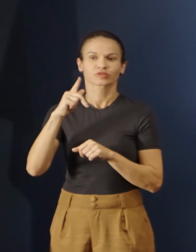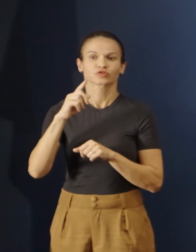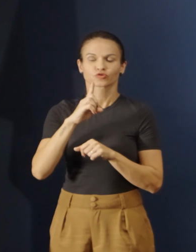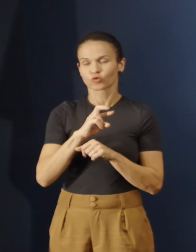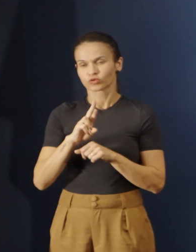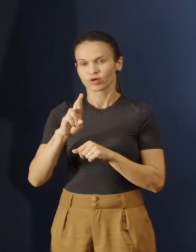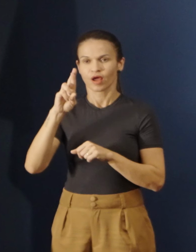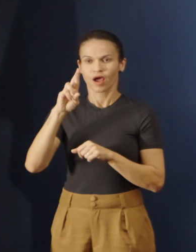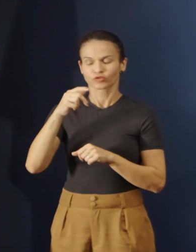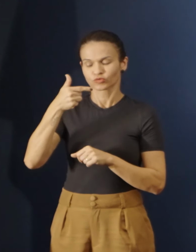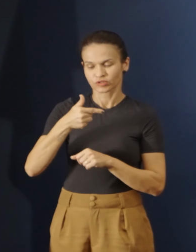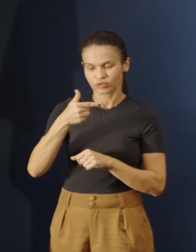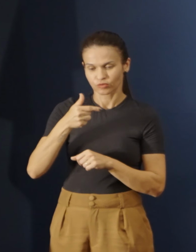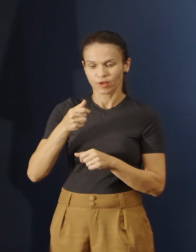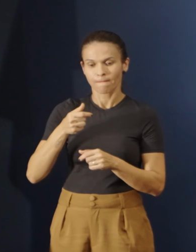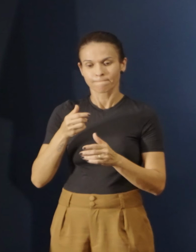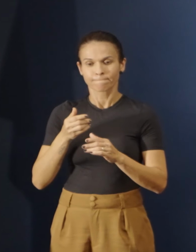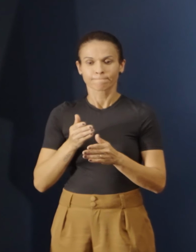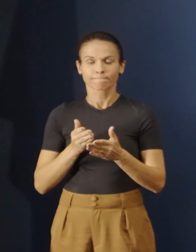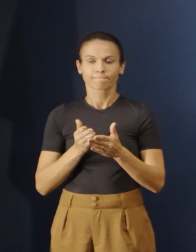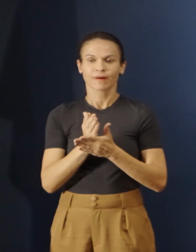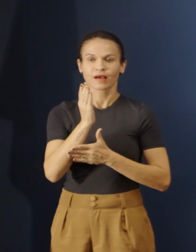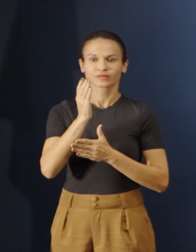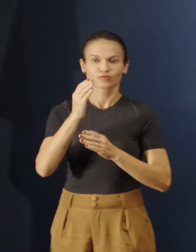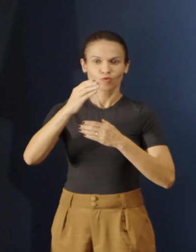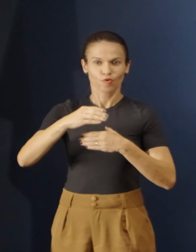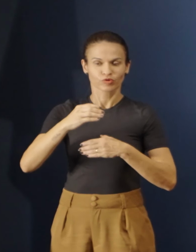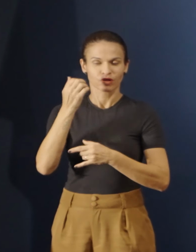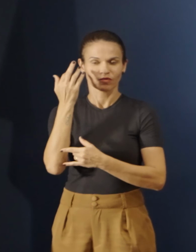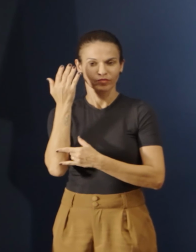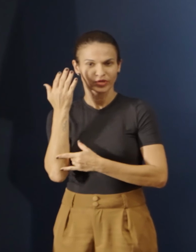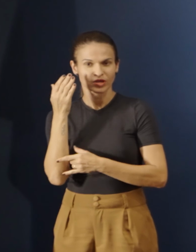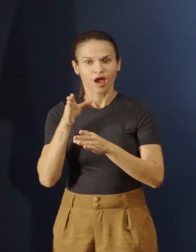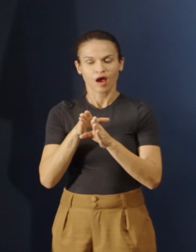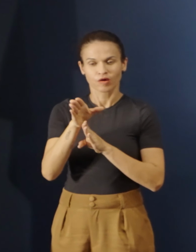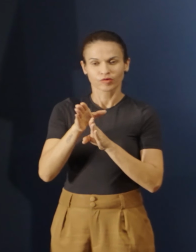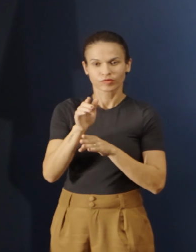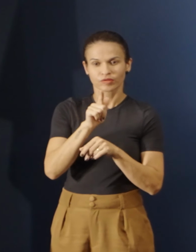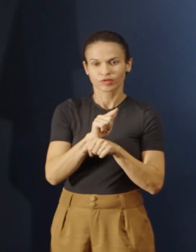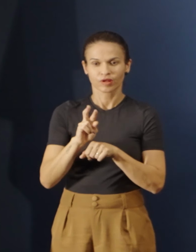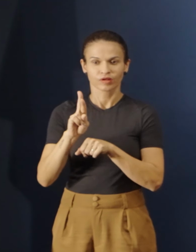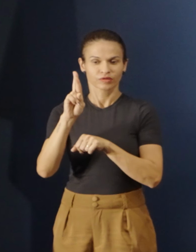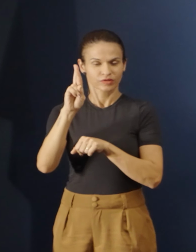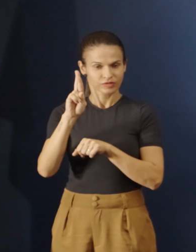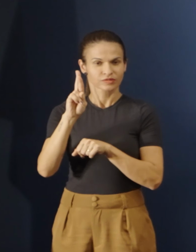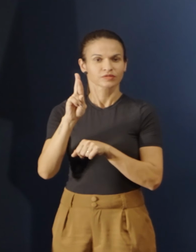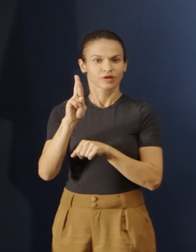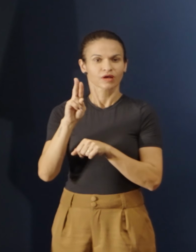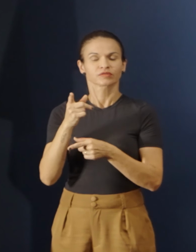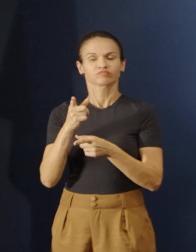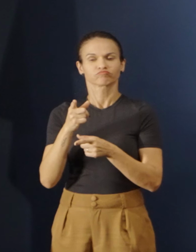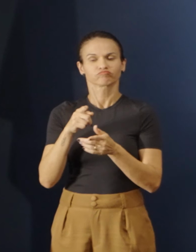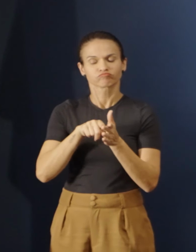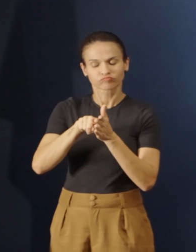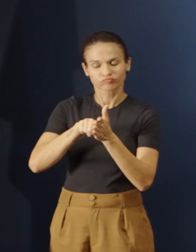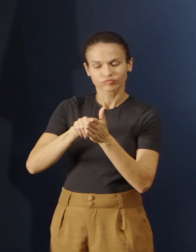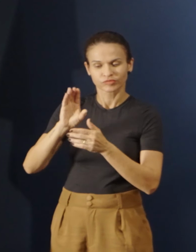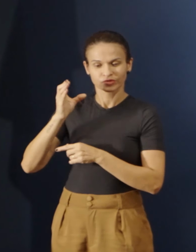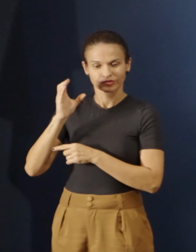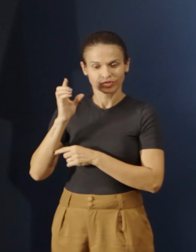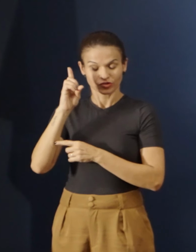pós-doutorado, aí depois passo no concurso para a UFMG, as minhas orientações na graduação, na pós-graduação, iniciação científica, fui